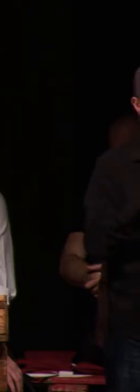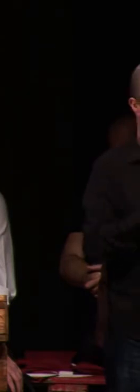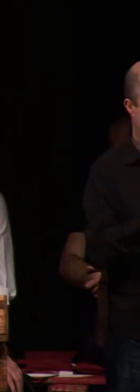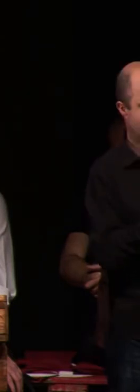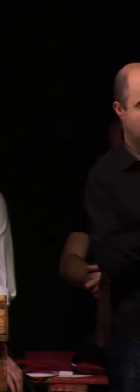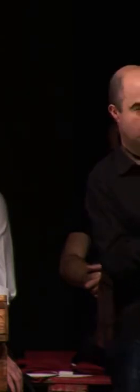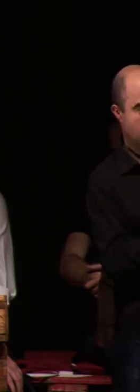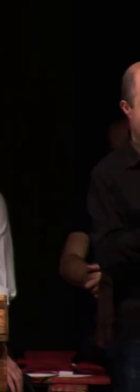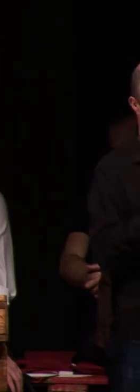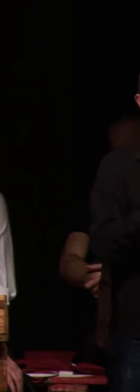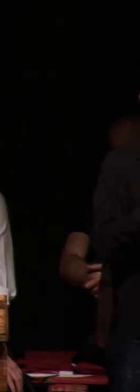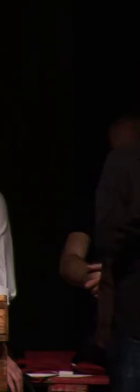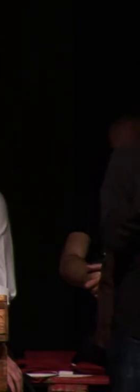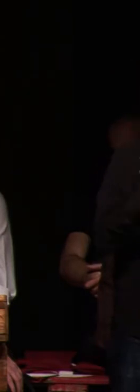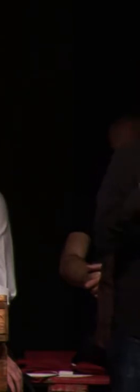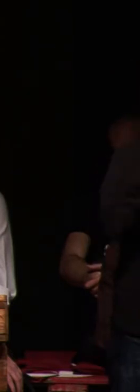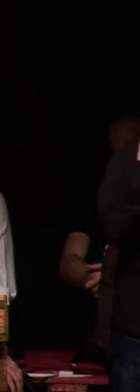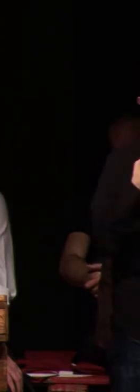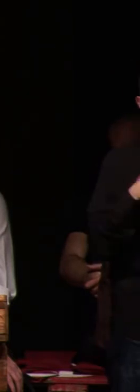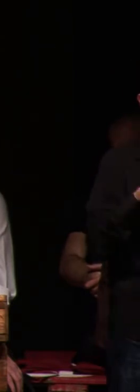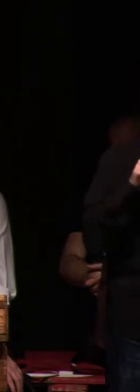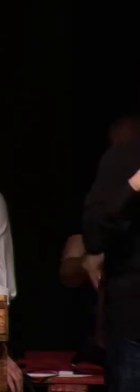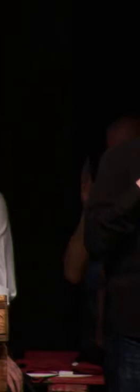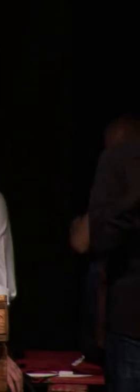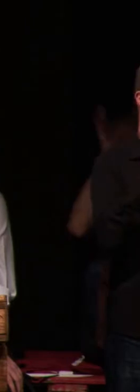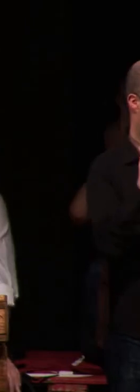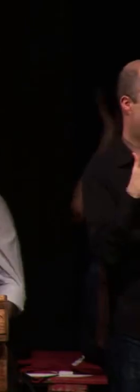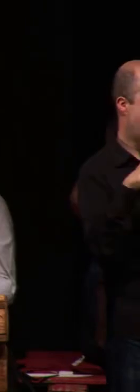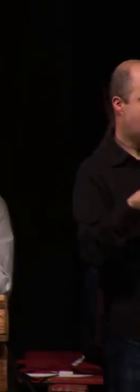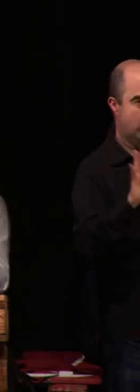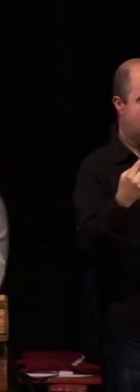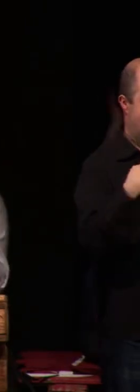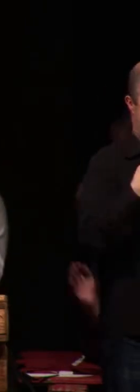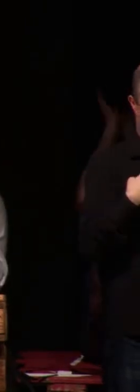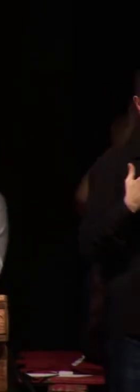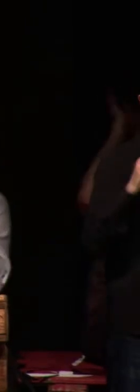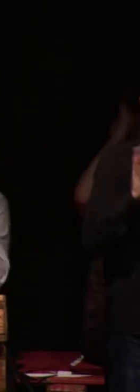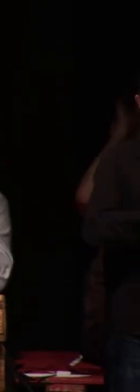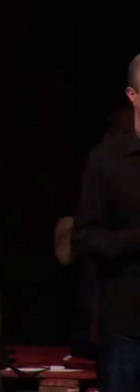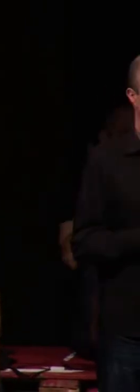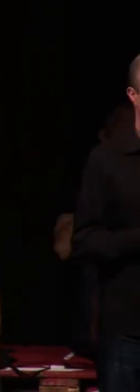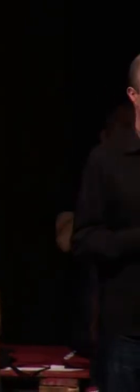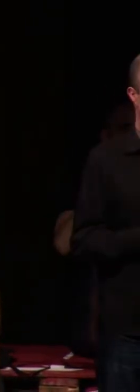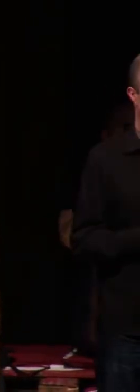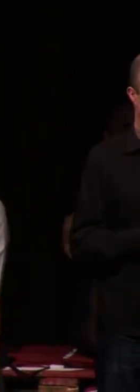en patrimonialitzacions interessades ni en càlculs electorals. Mai ens trobarà.